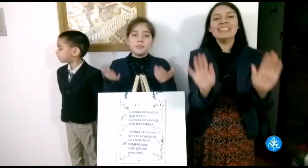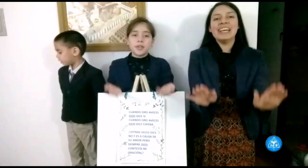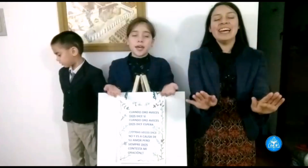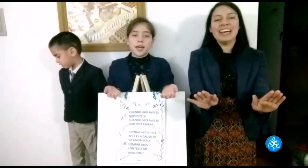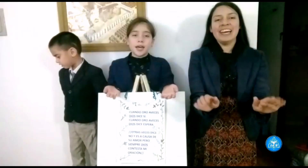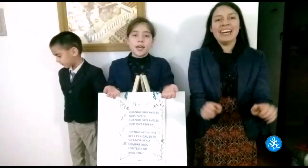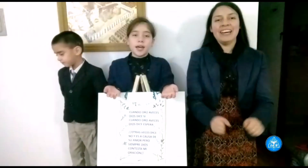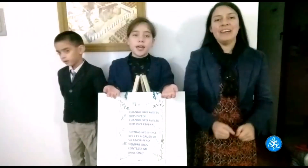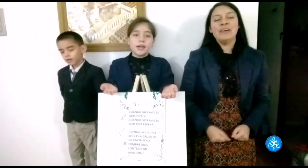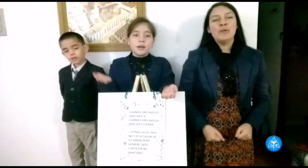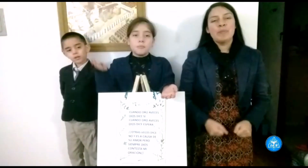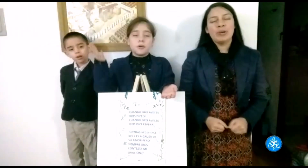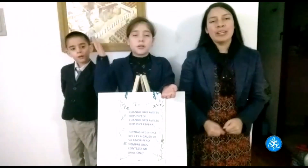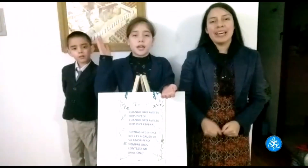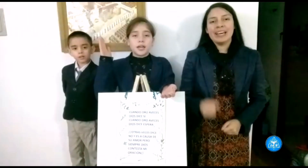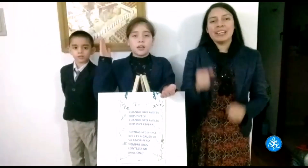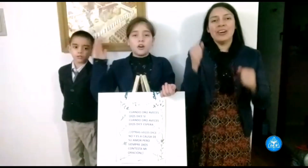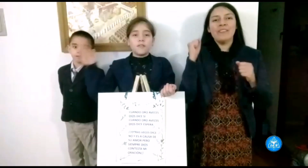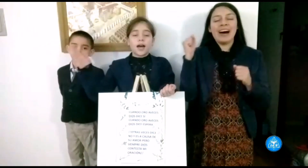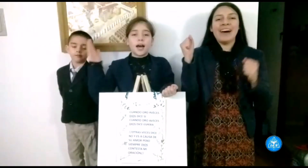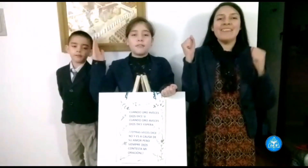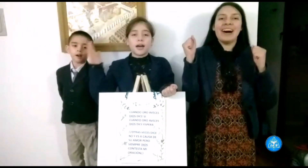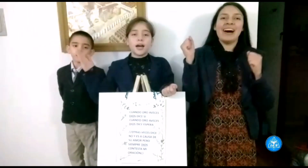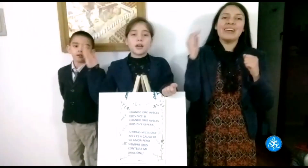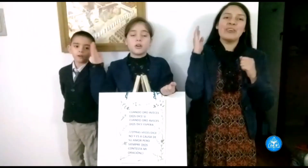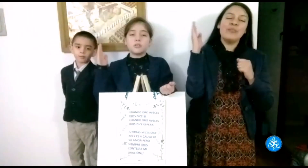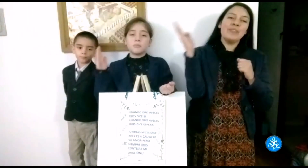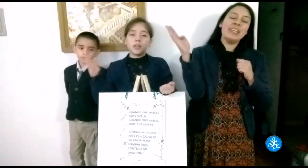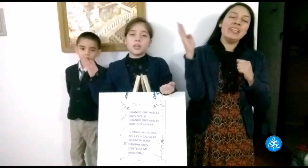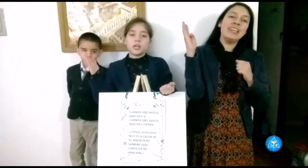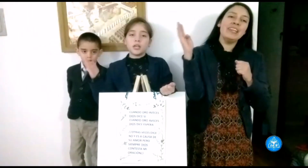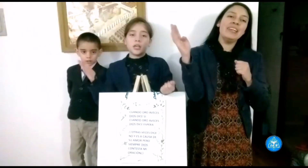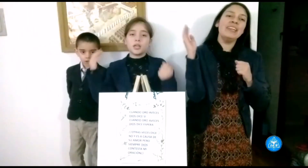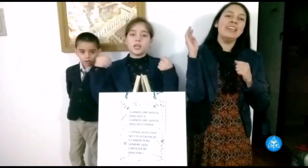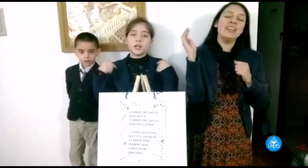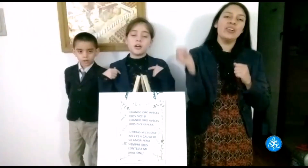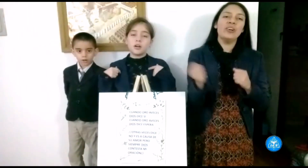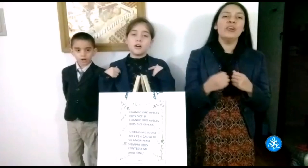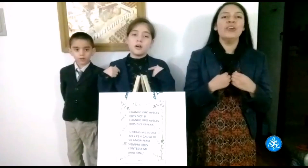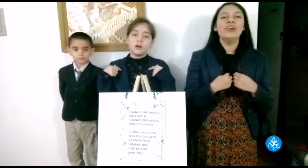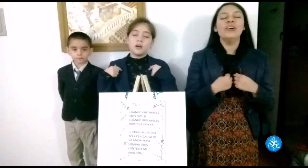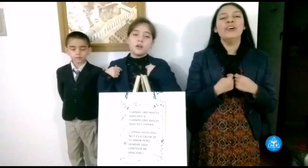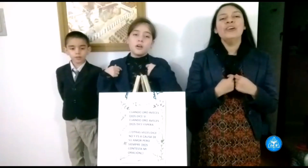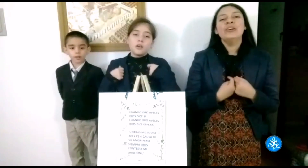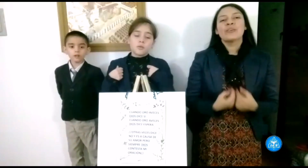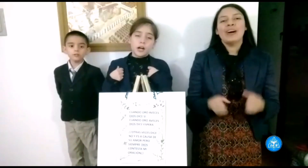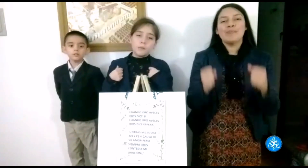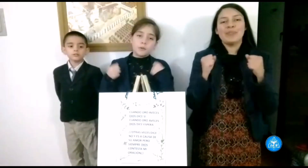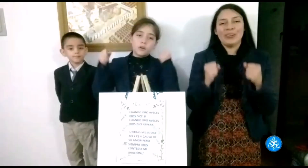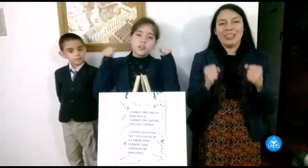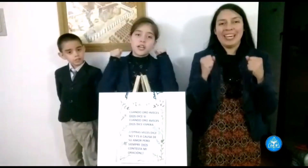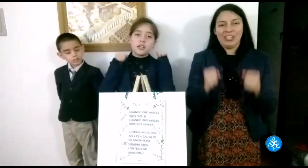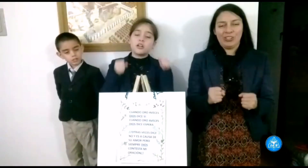adelante, porque Jehová va conmigo, cual